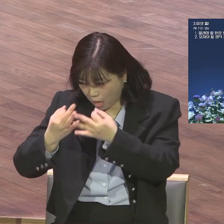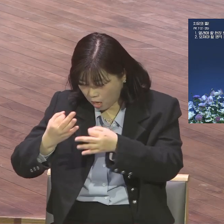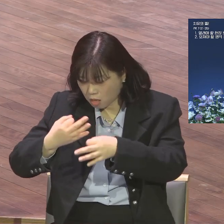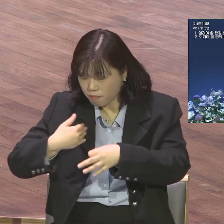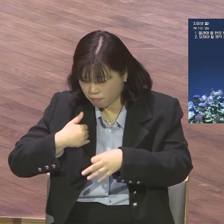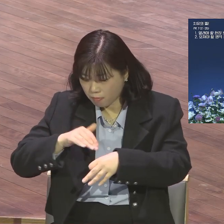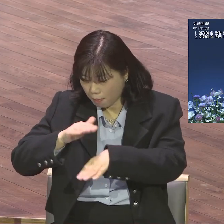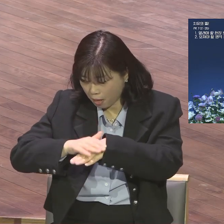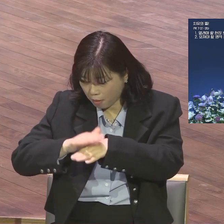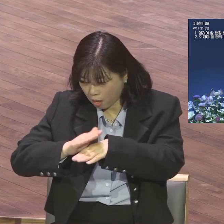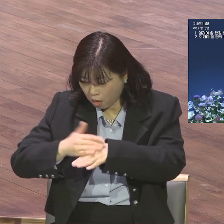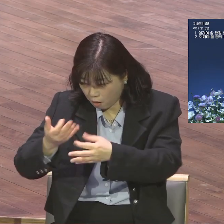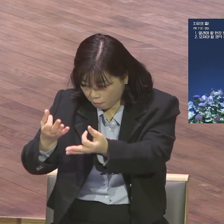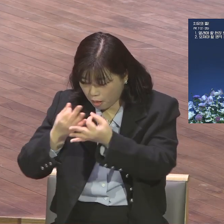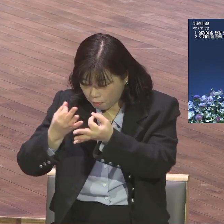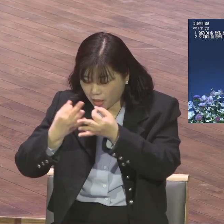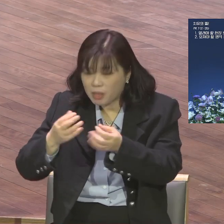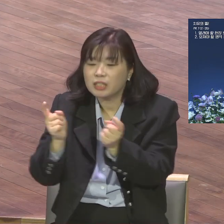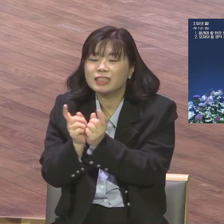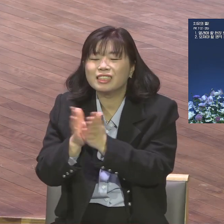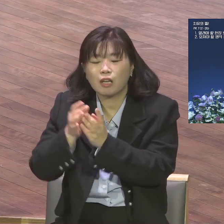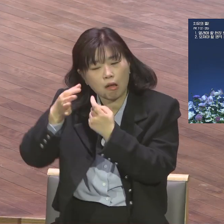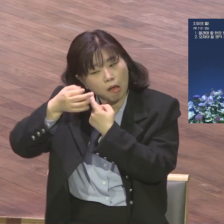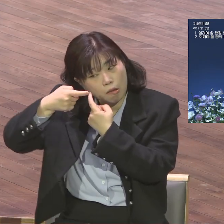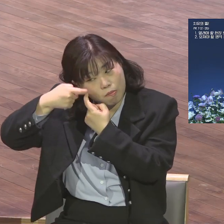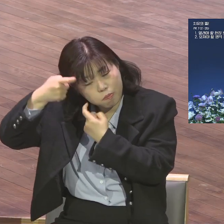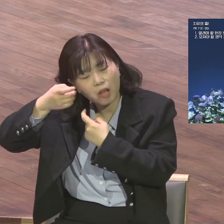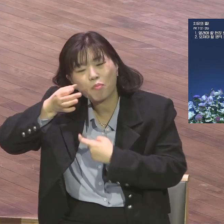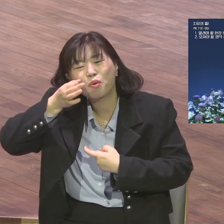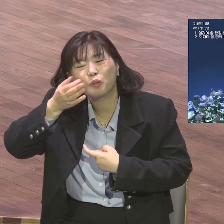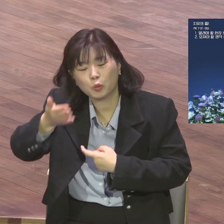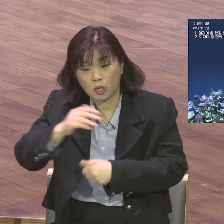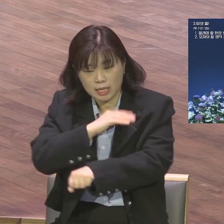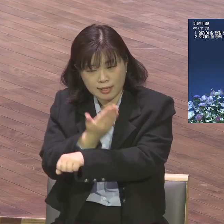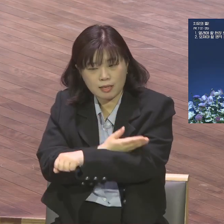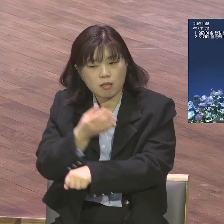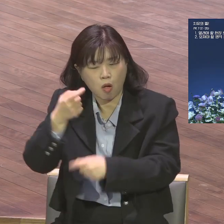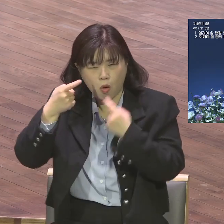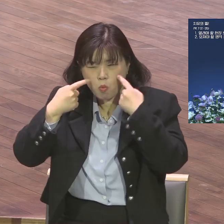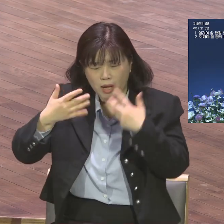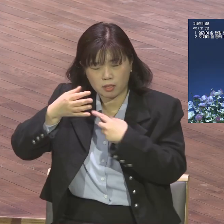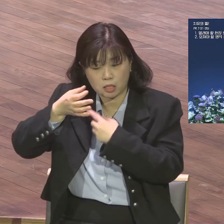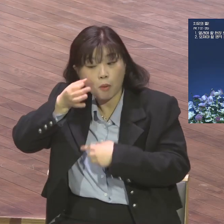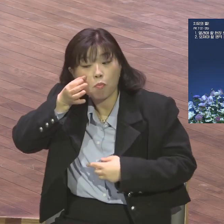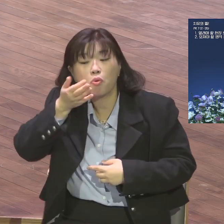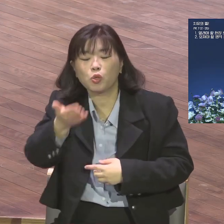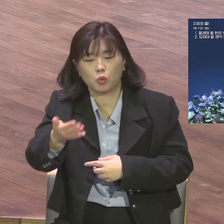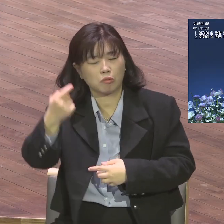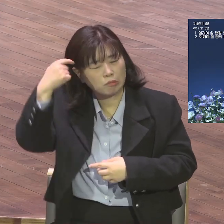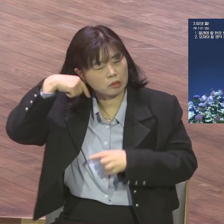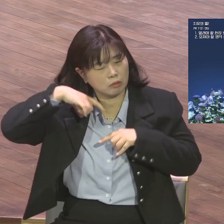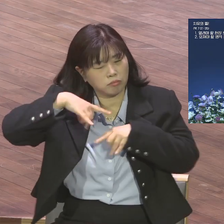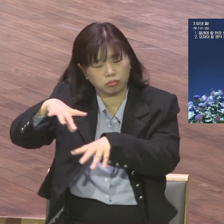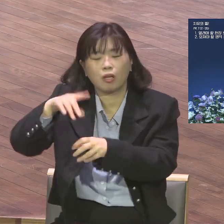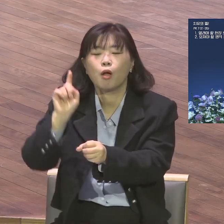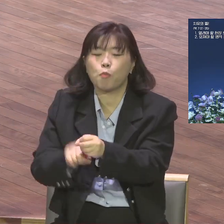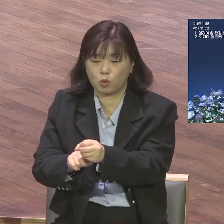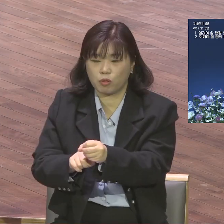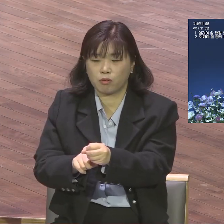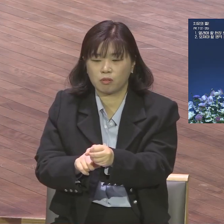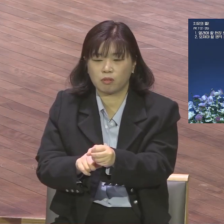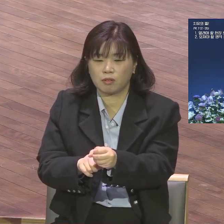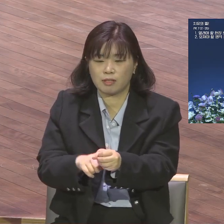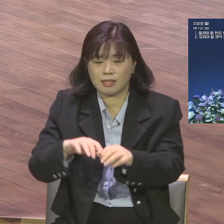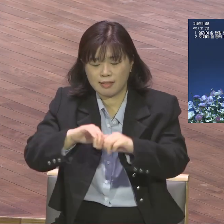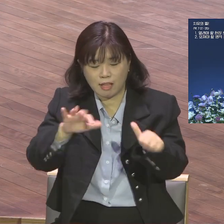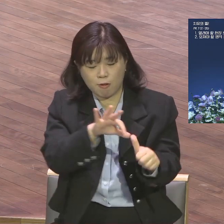예수님께서 만지면서 감각을 통해서 예수님의 능력이 임하게 될 것을 느끼게 해주기 위해서 이